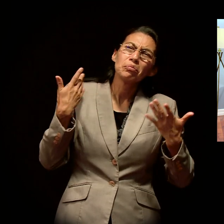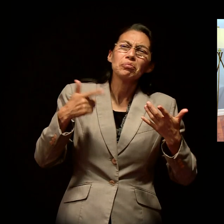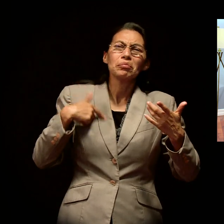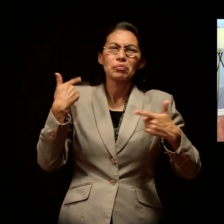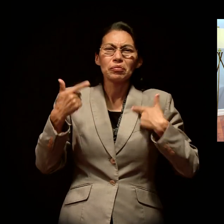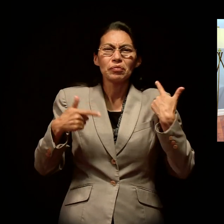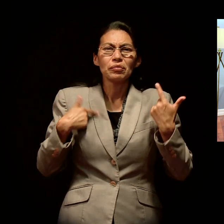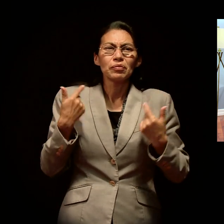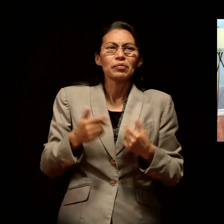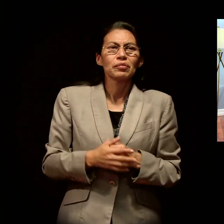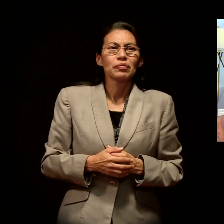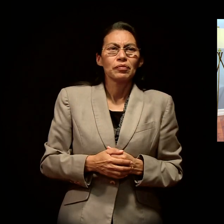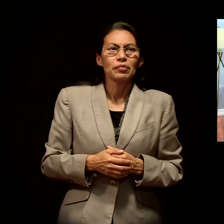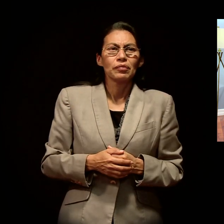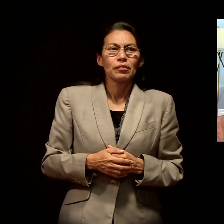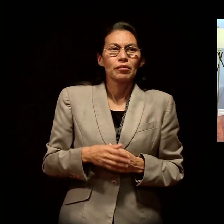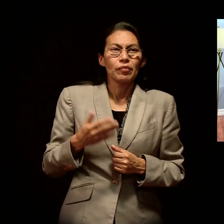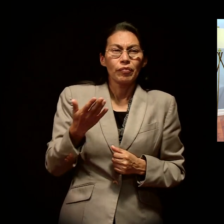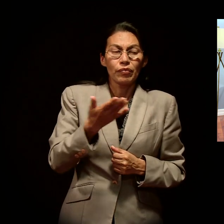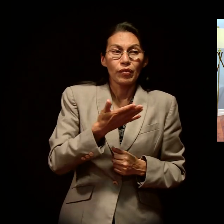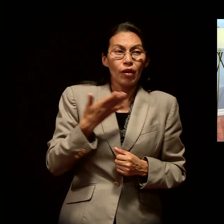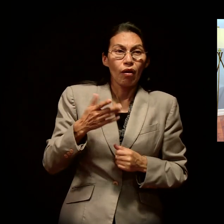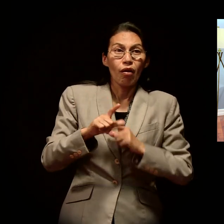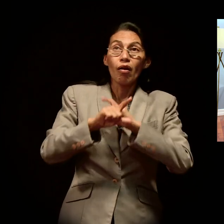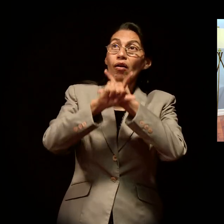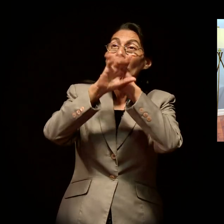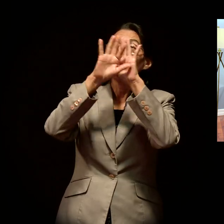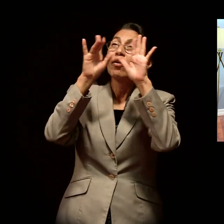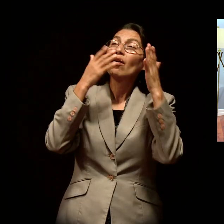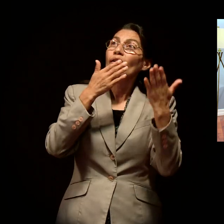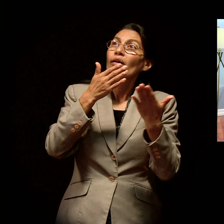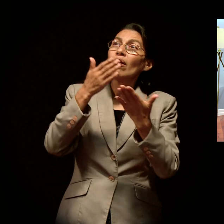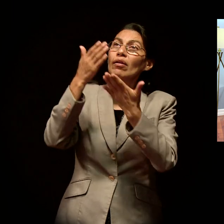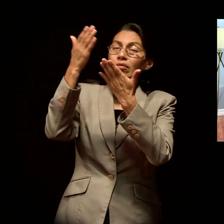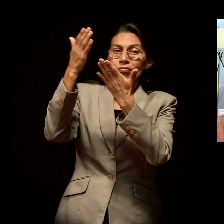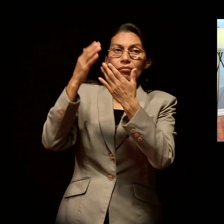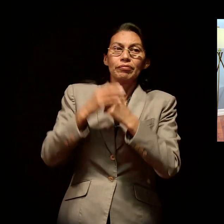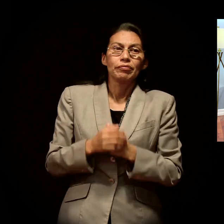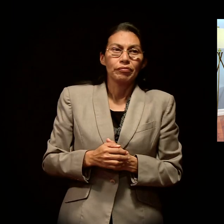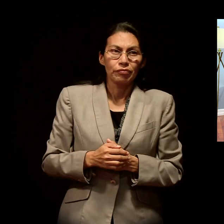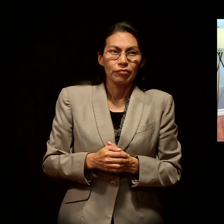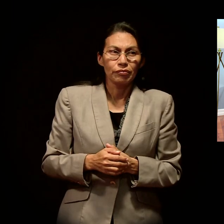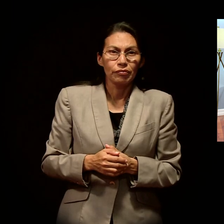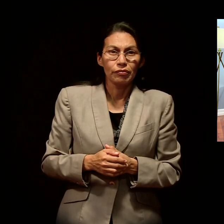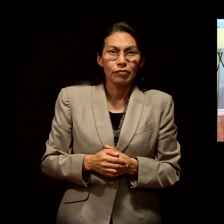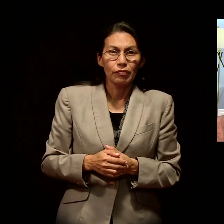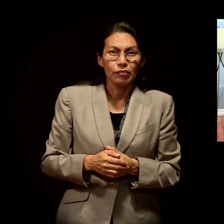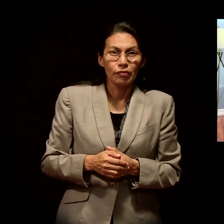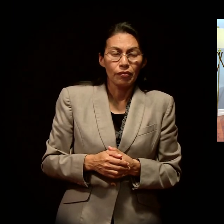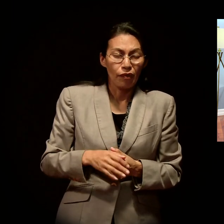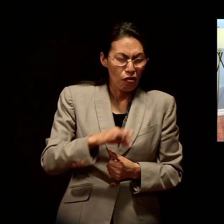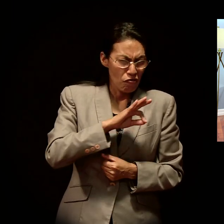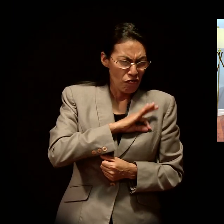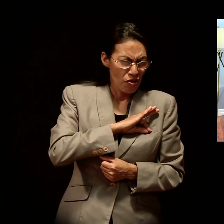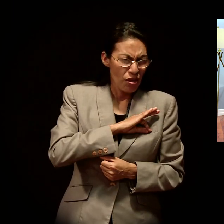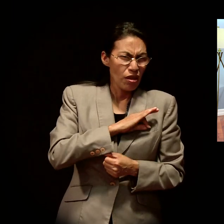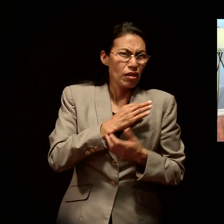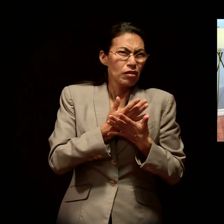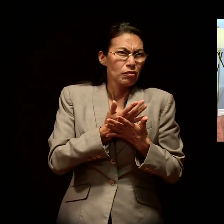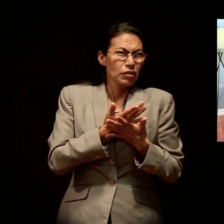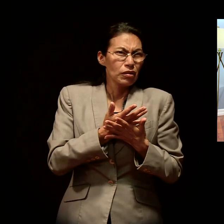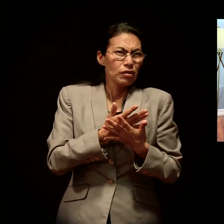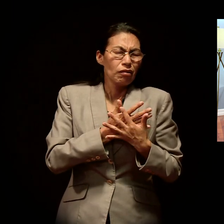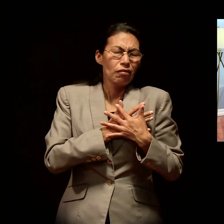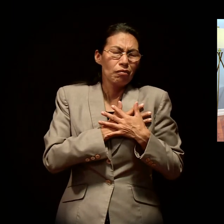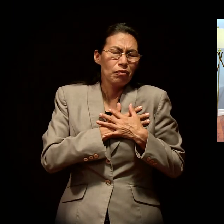de gozo y que podamos reflejar su gloria al mundo que aparece dando